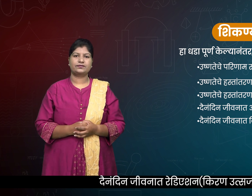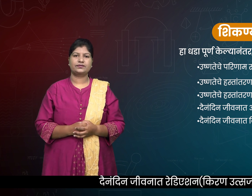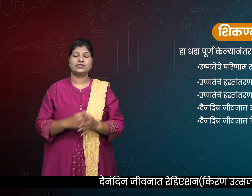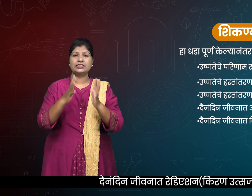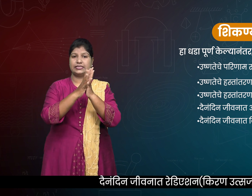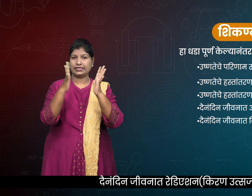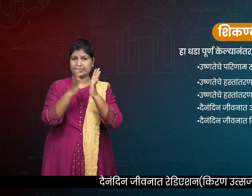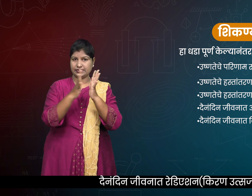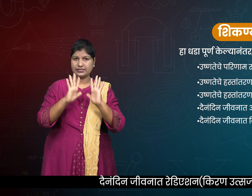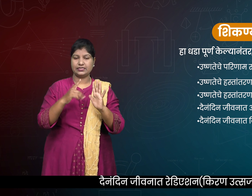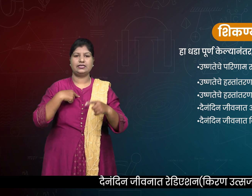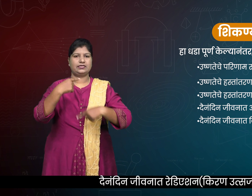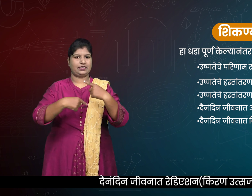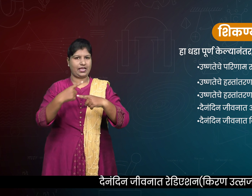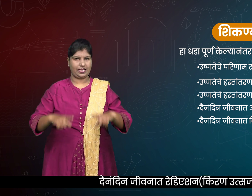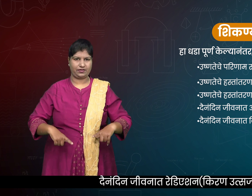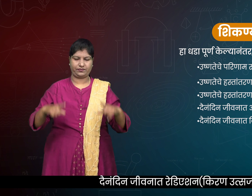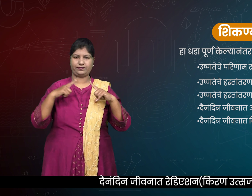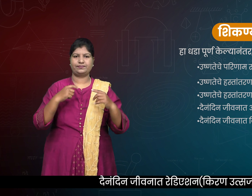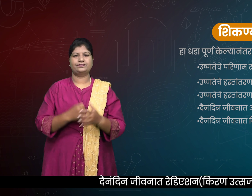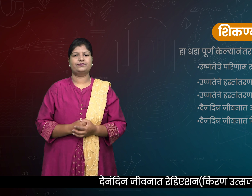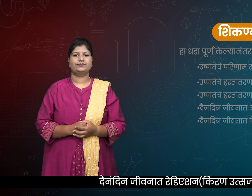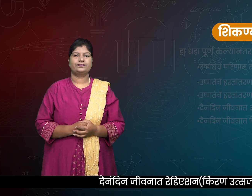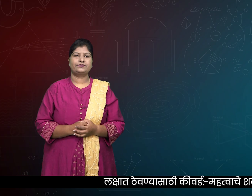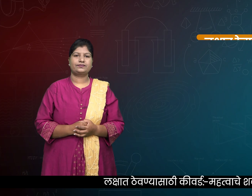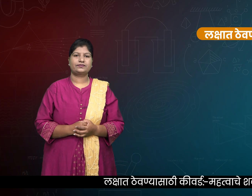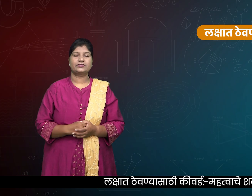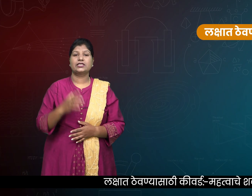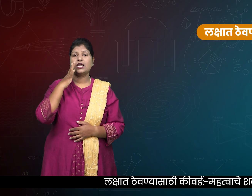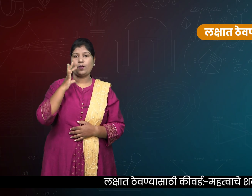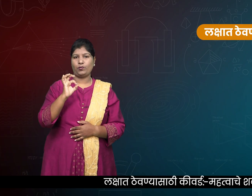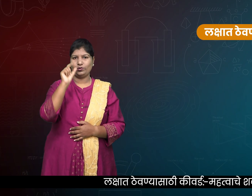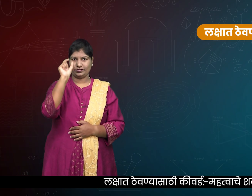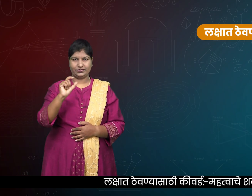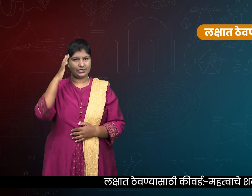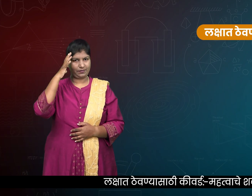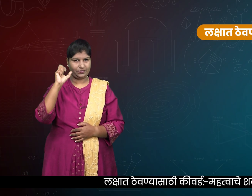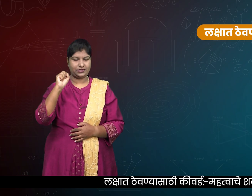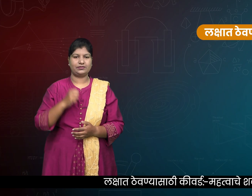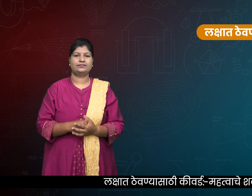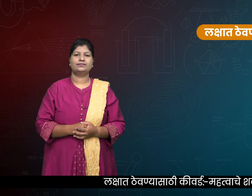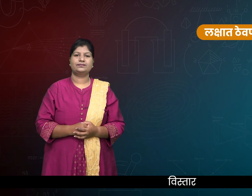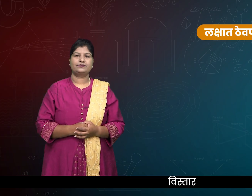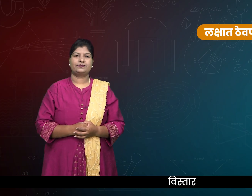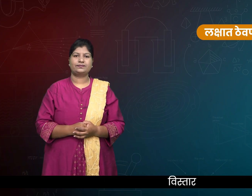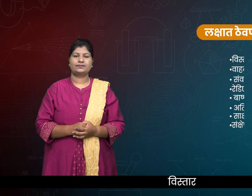दैनंदिन जीवनात रेडिएशन किरण उत्सर्जन. लक्षात ठेवण्यासारखे महत्त्वाचे शब्द. विस्तार,